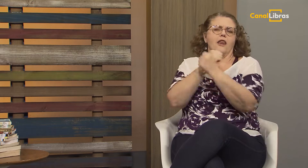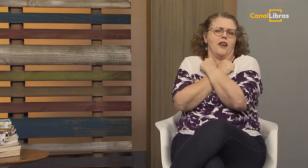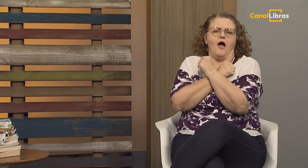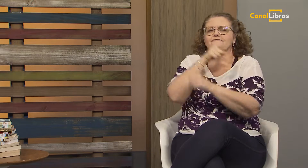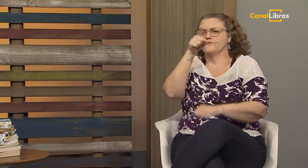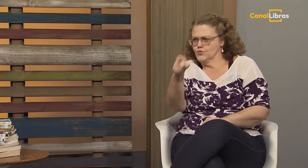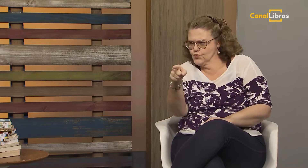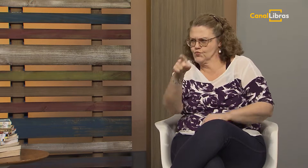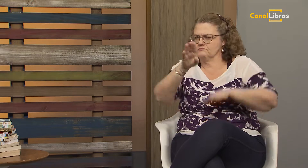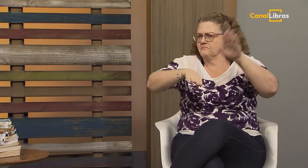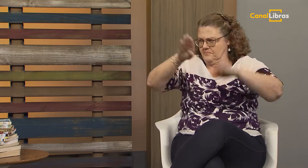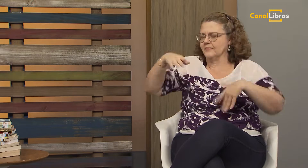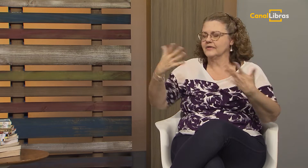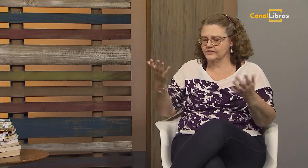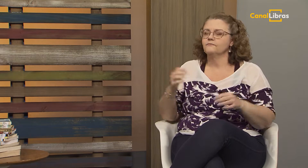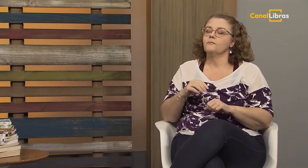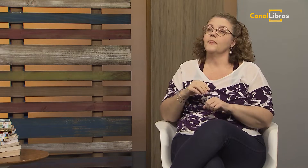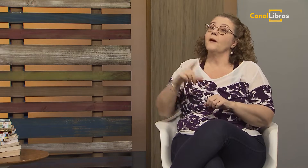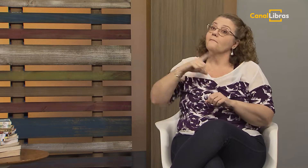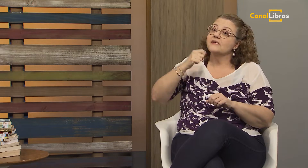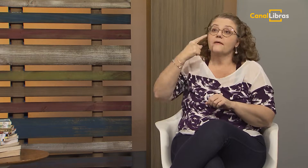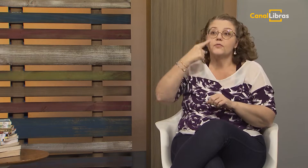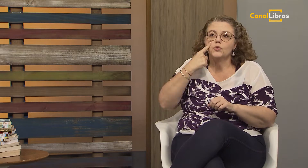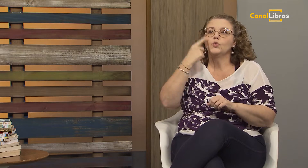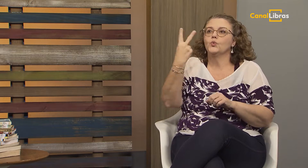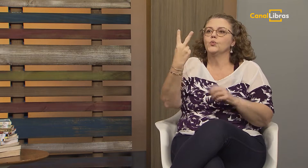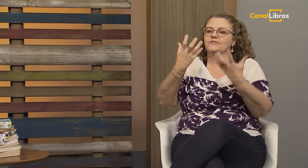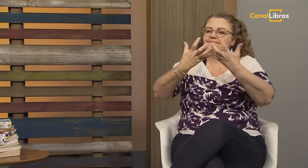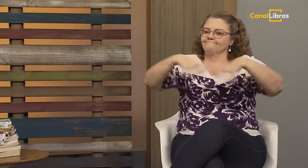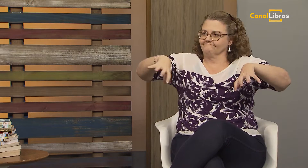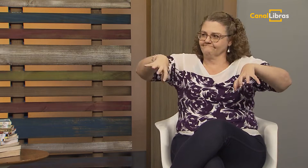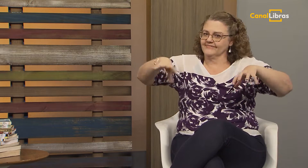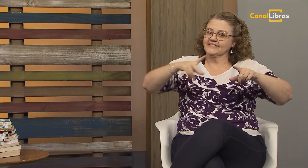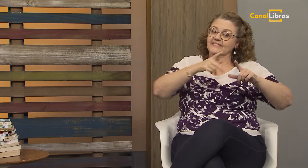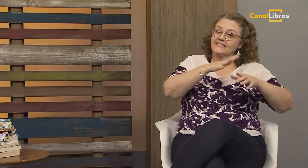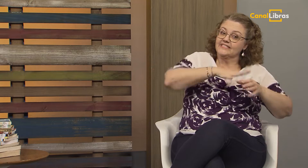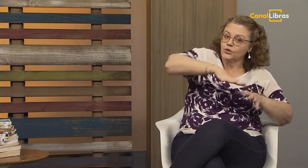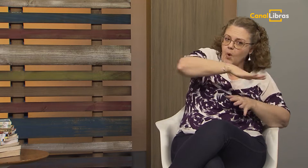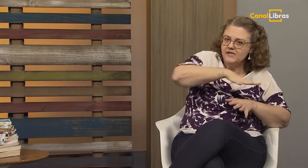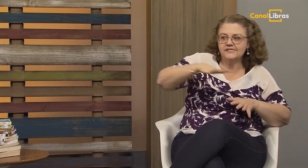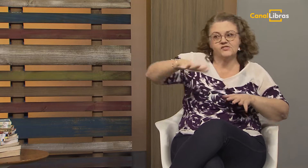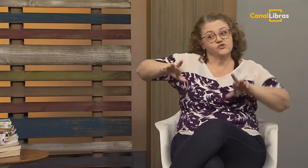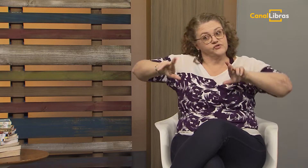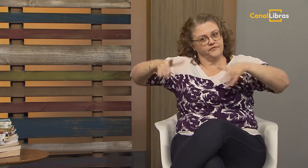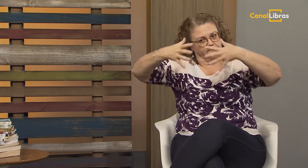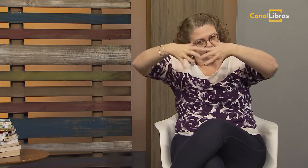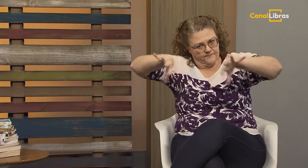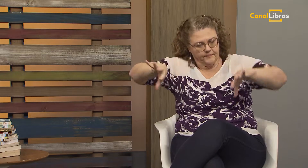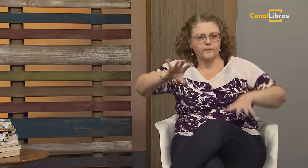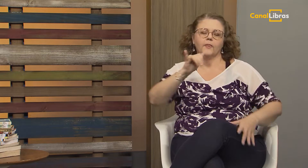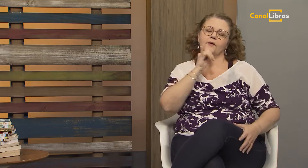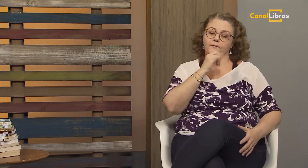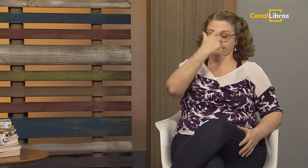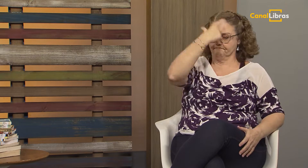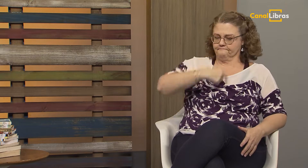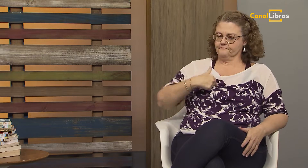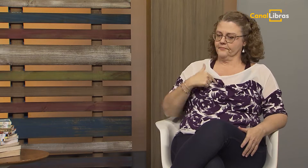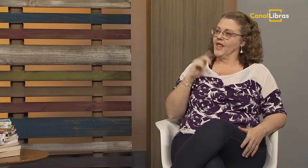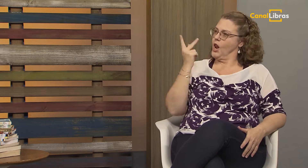amo você, como temos o I love you dessa forma. Há essas variações e precisamos nos atentar que são situações